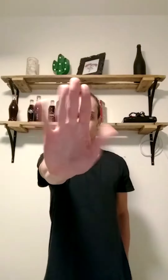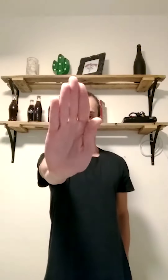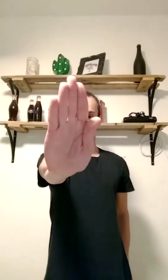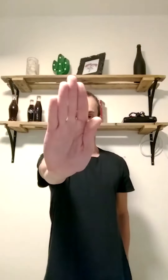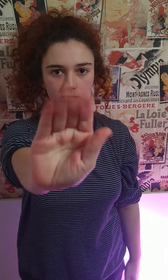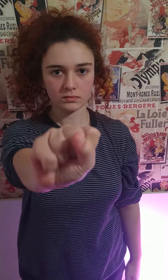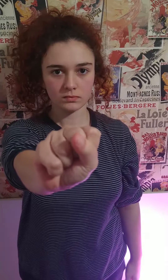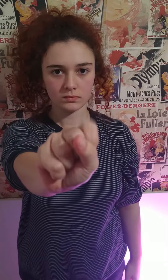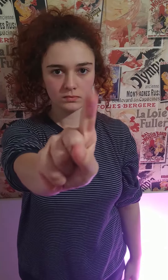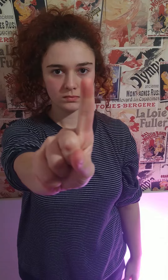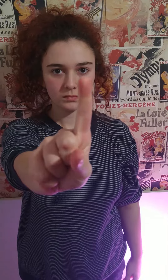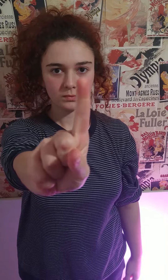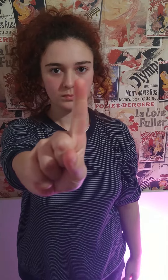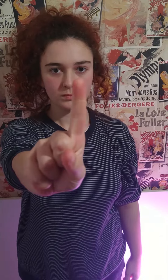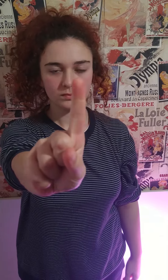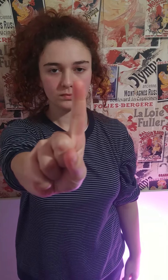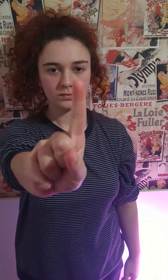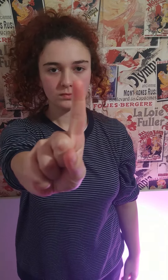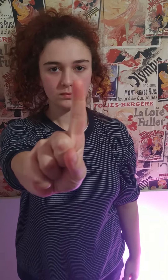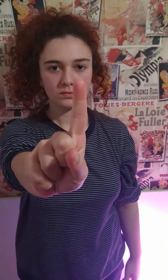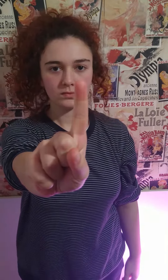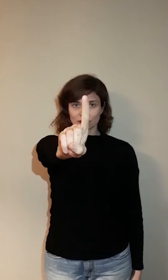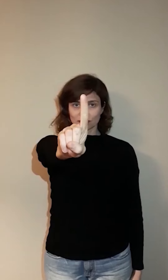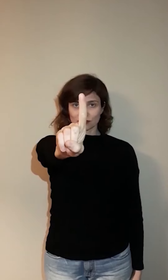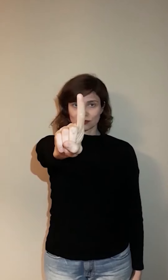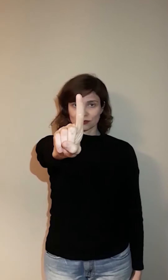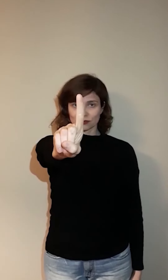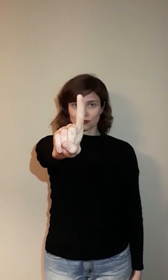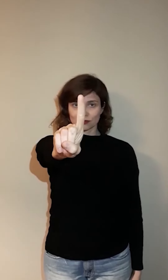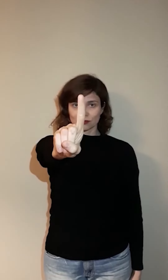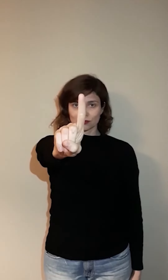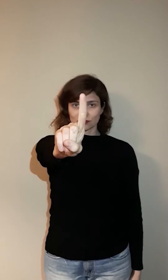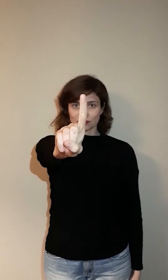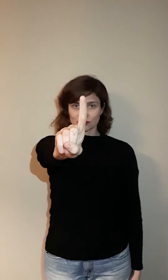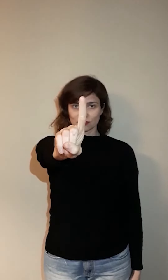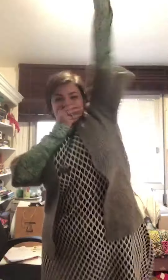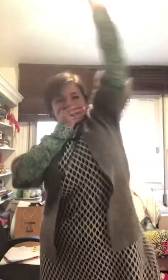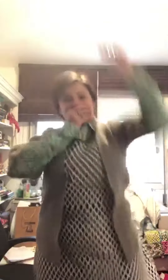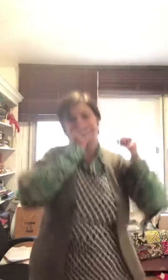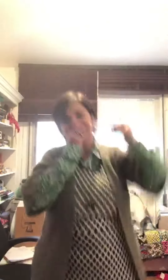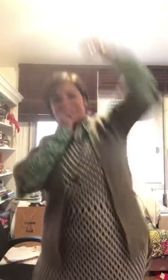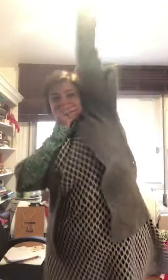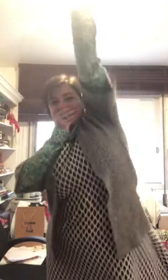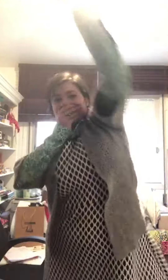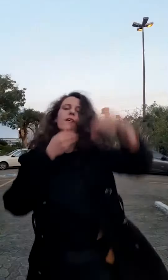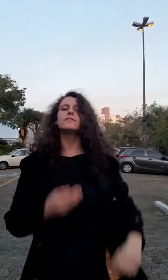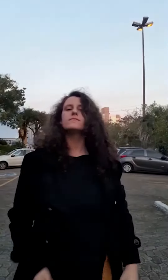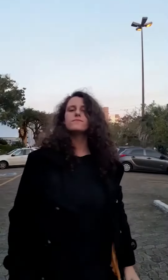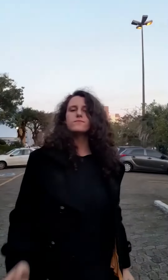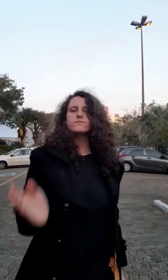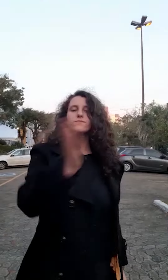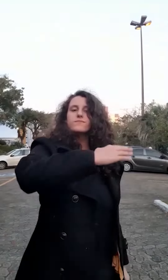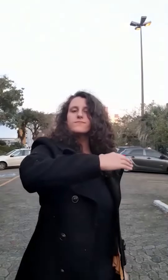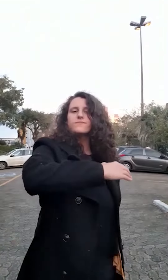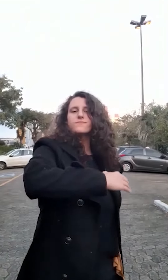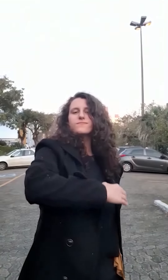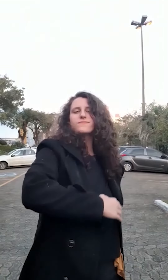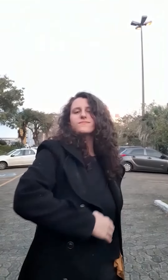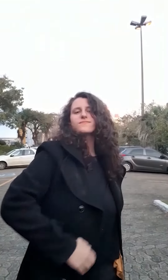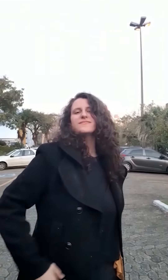somos muitos. Somos um só, um só. Somos comunistas e capitalistas.